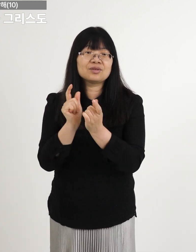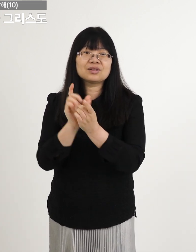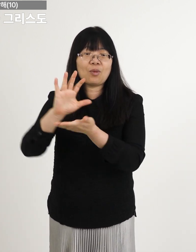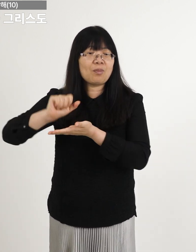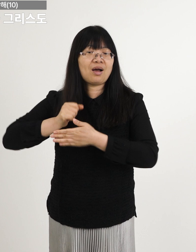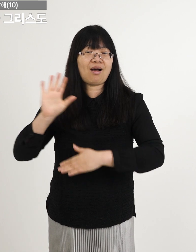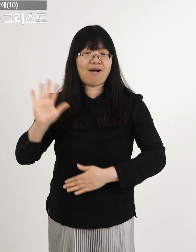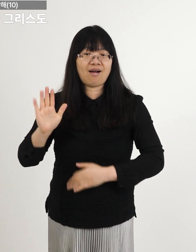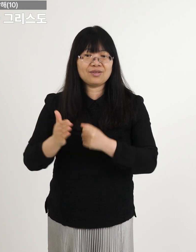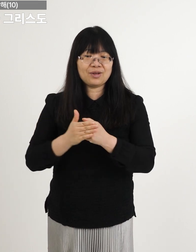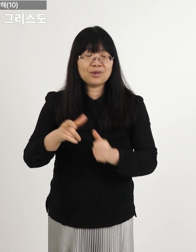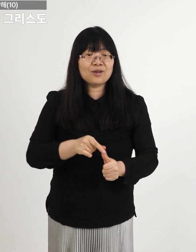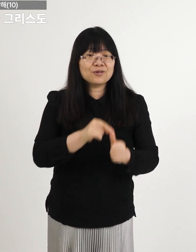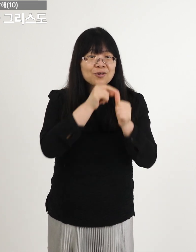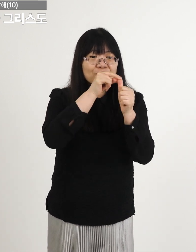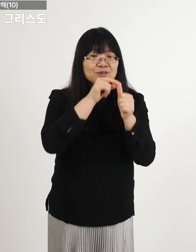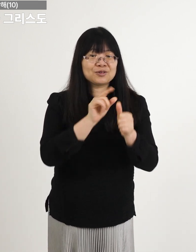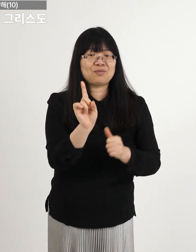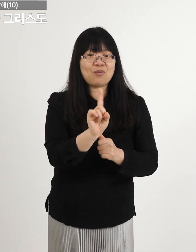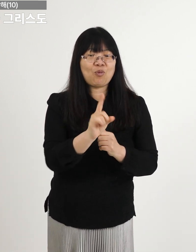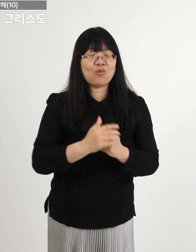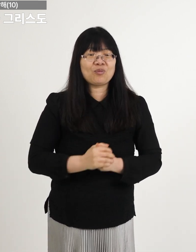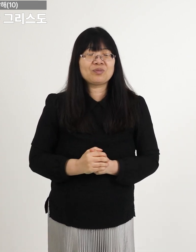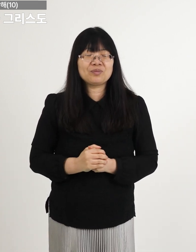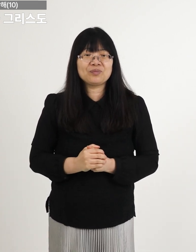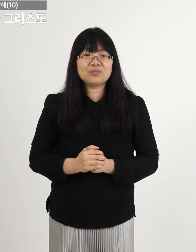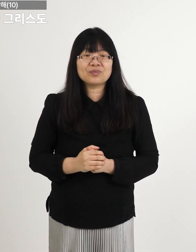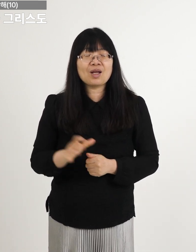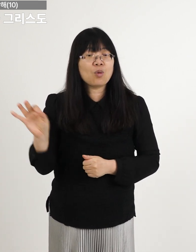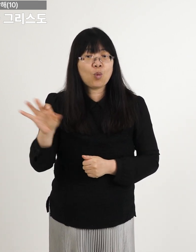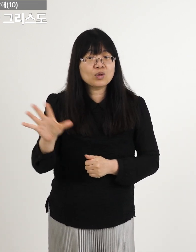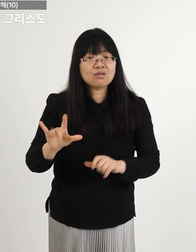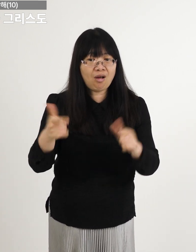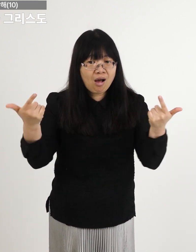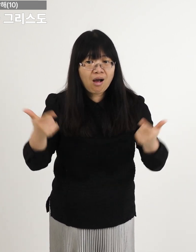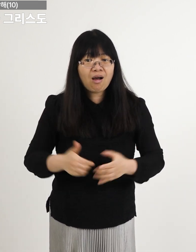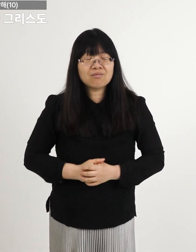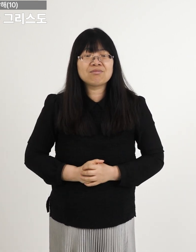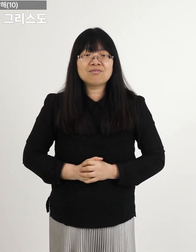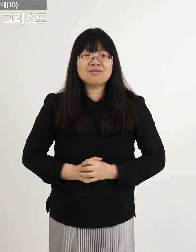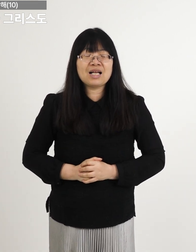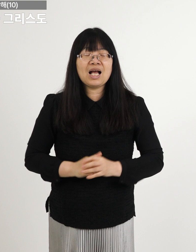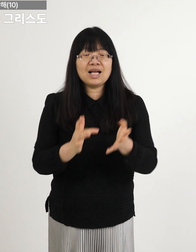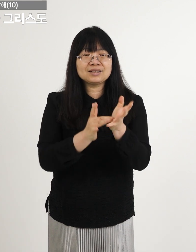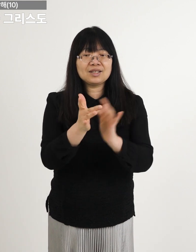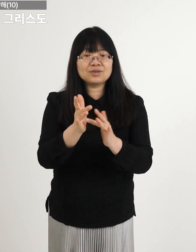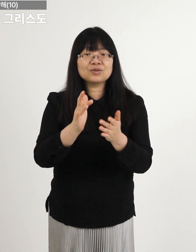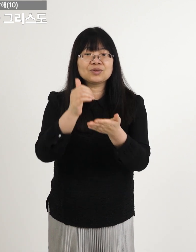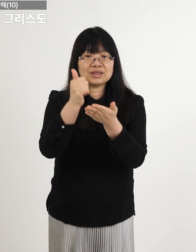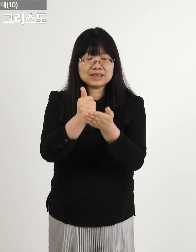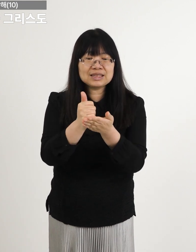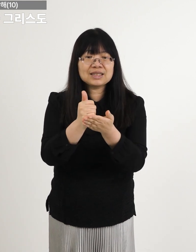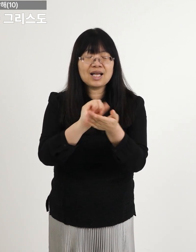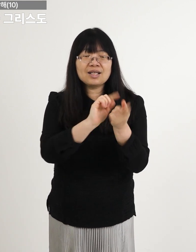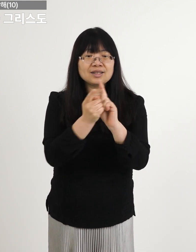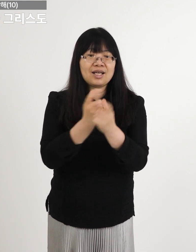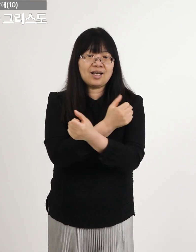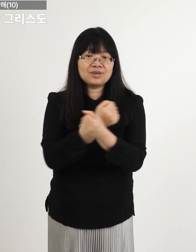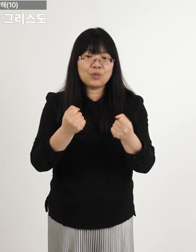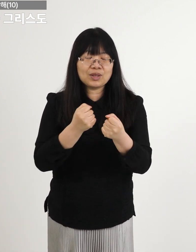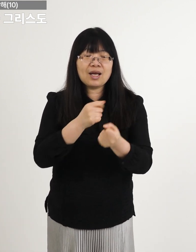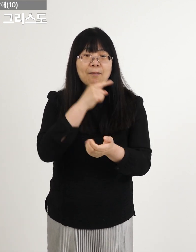그래서 구원은 공짜가 아니라 예수 그리스도의